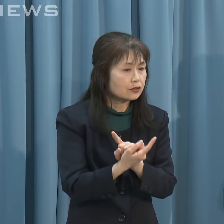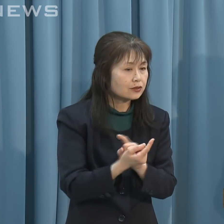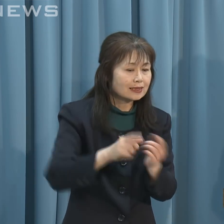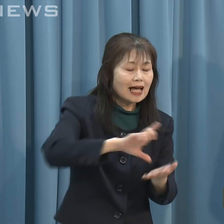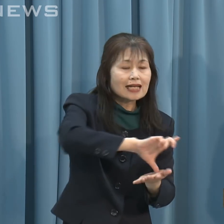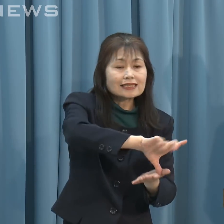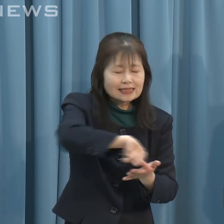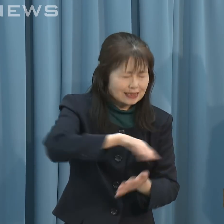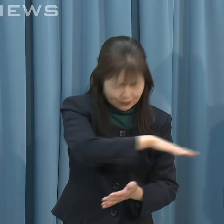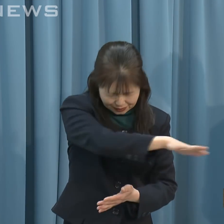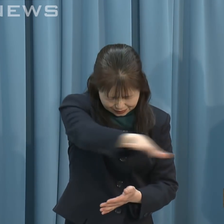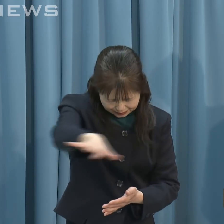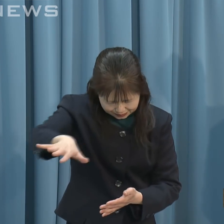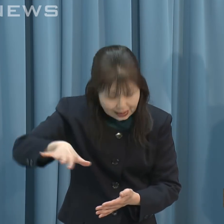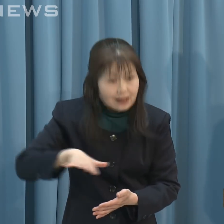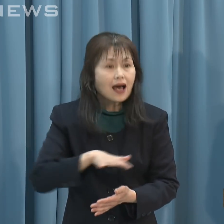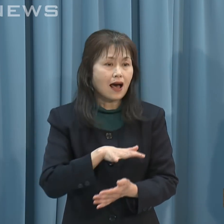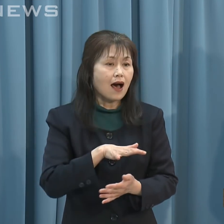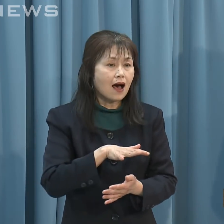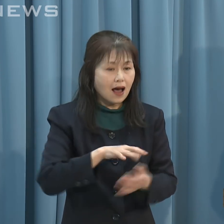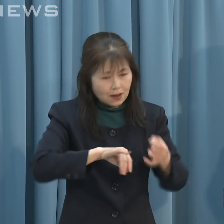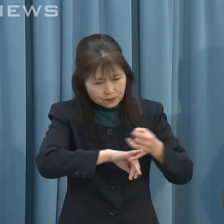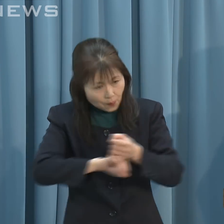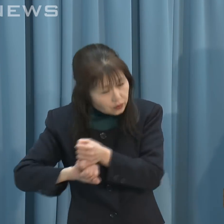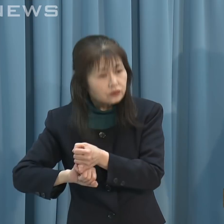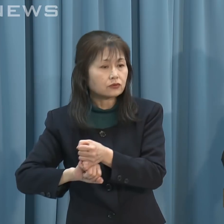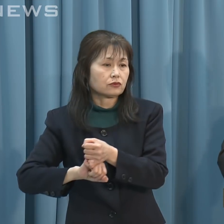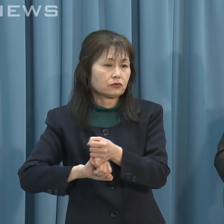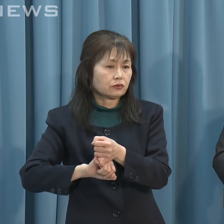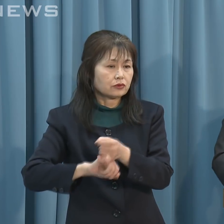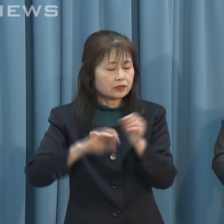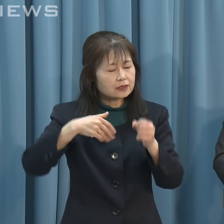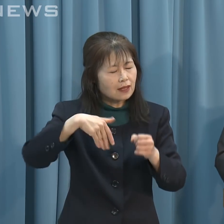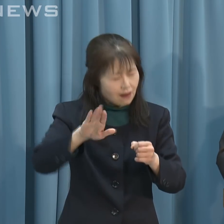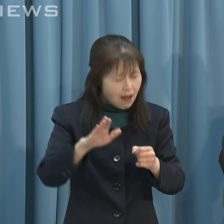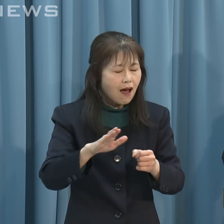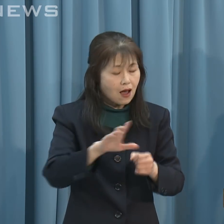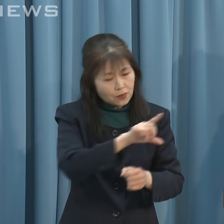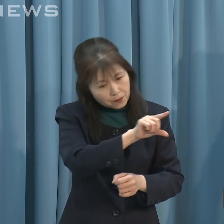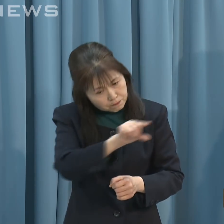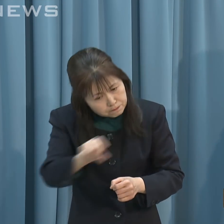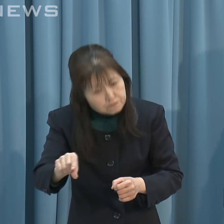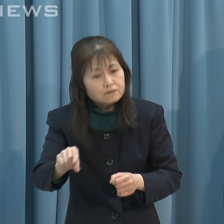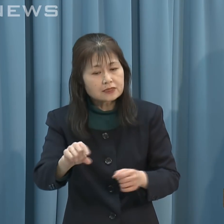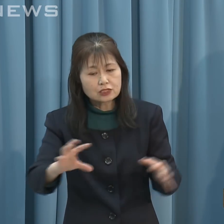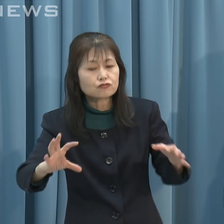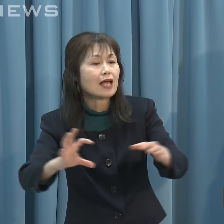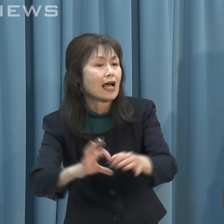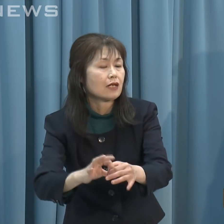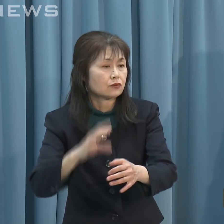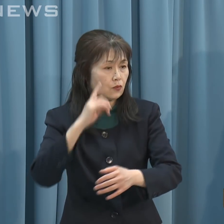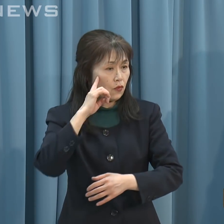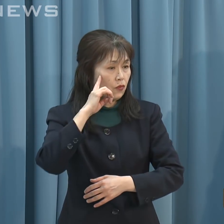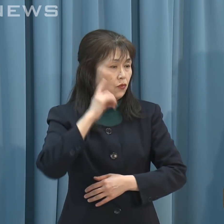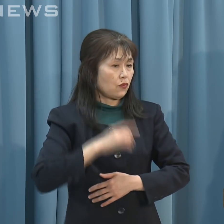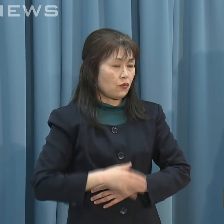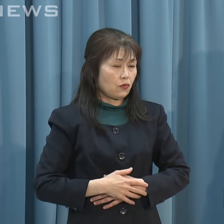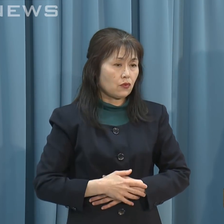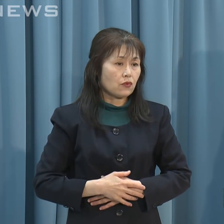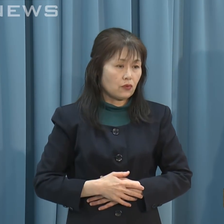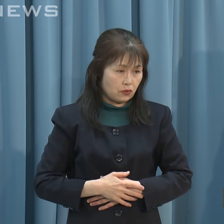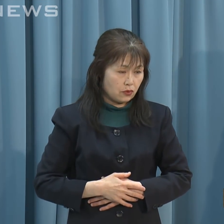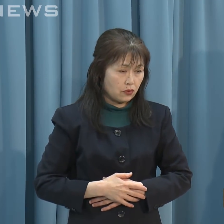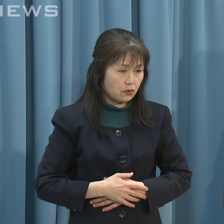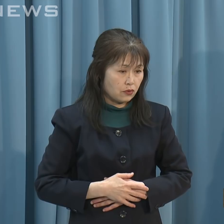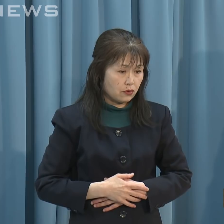で広がっていけば、また深まっていけばね、そういうことにつながっていく、そのように思ってます。 今も